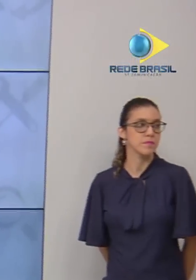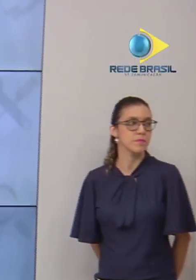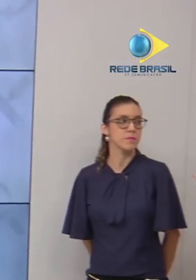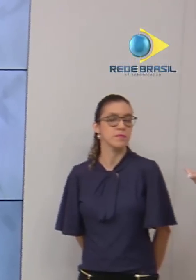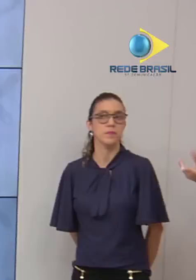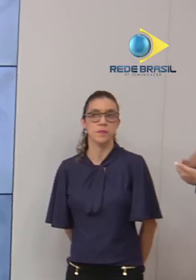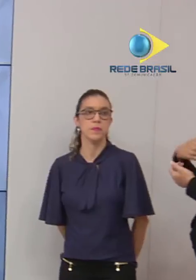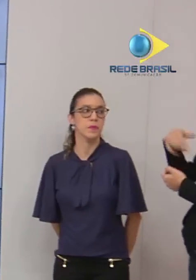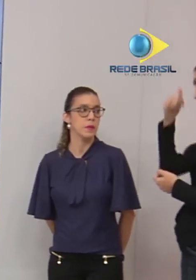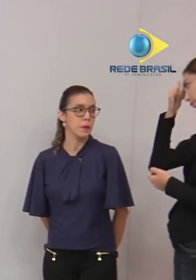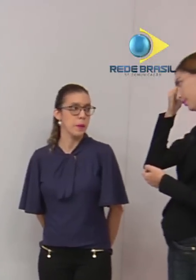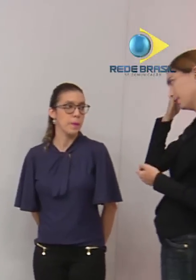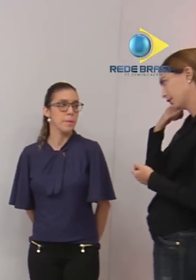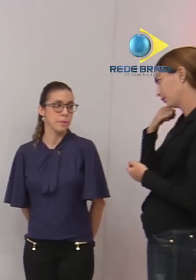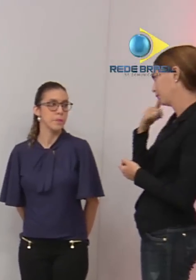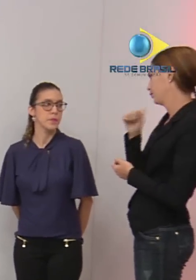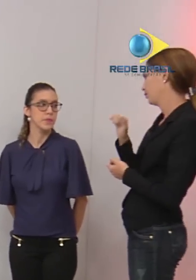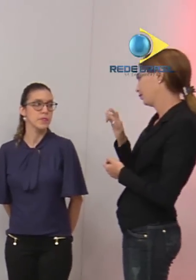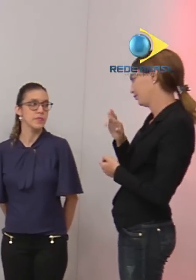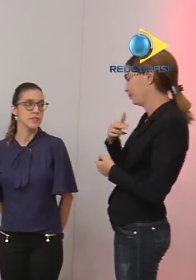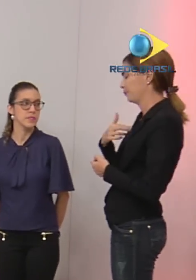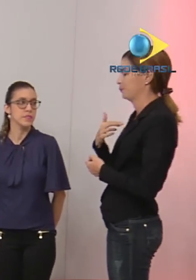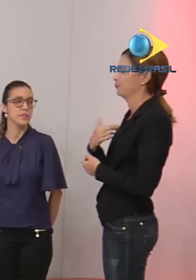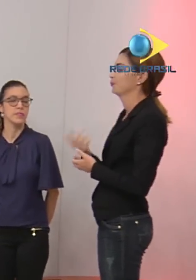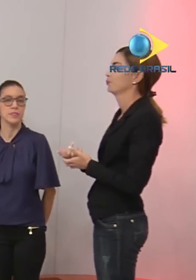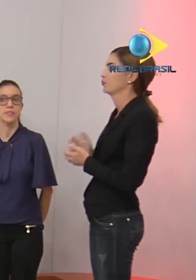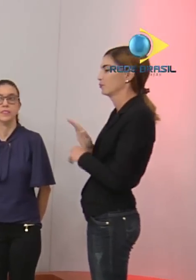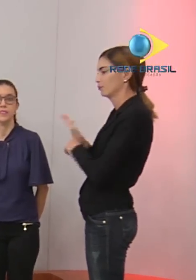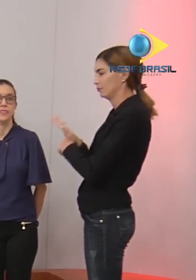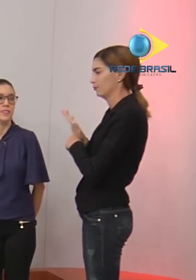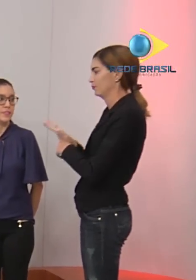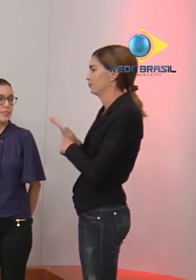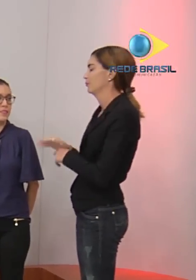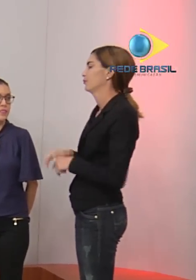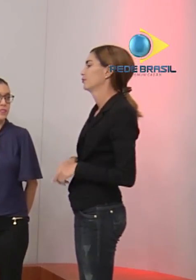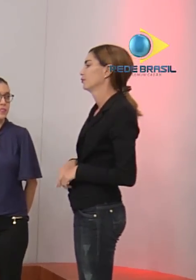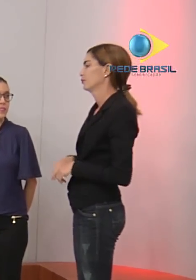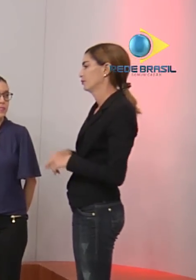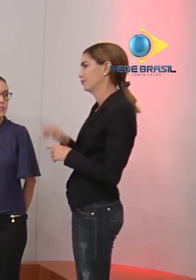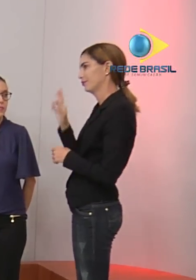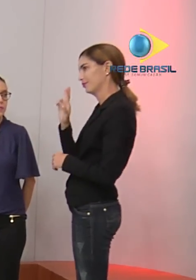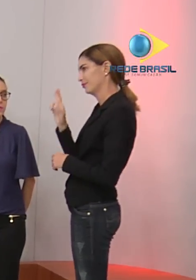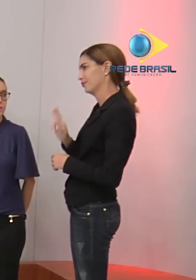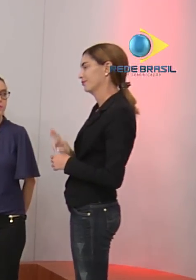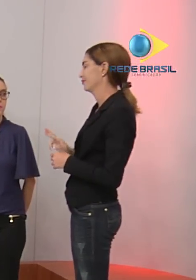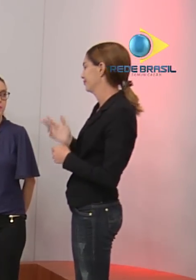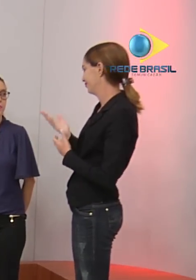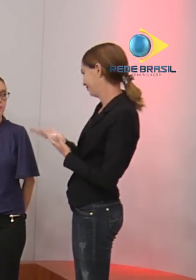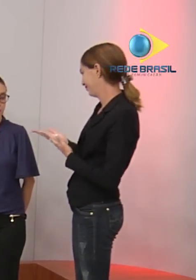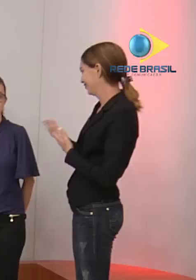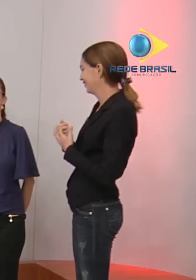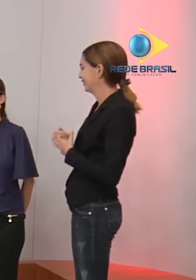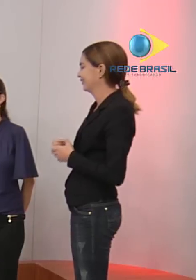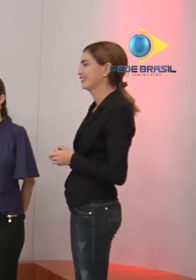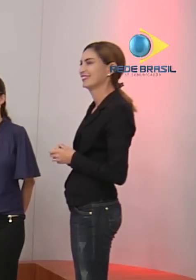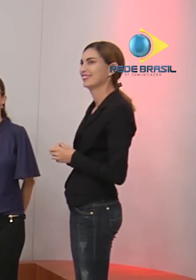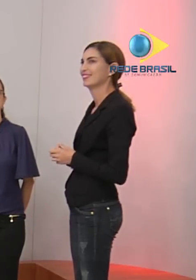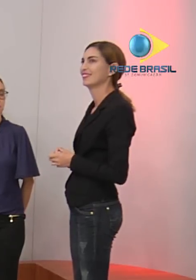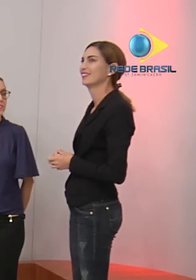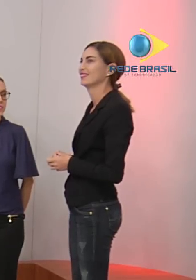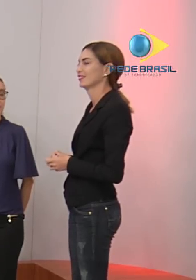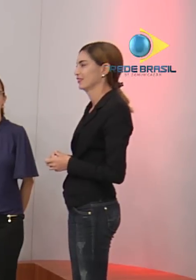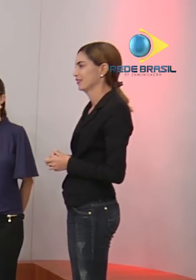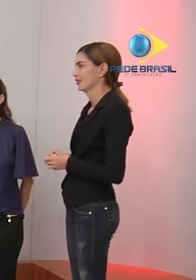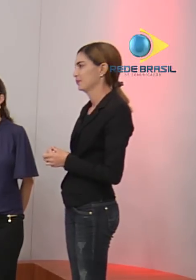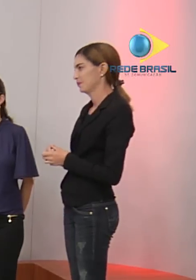Isabela Araújo, que está aqui ao lado, ajudando também a Roberta a se comunicar com a gente aqui